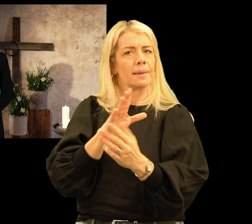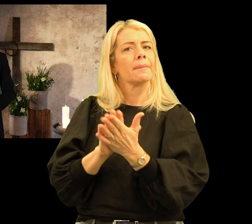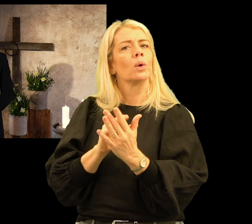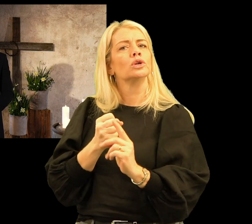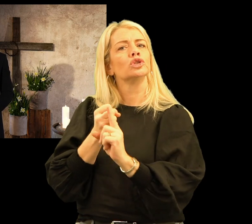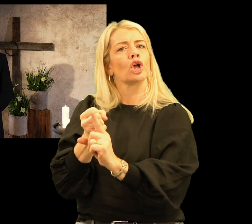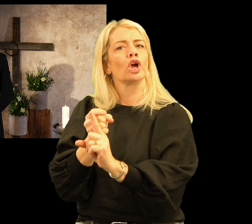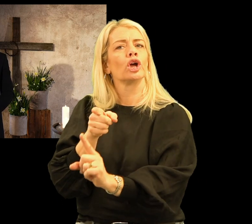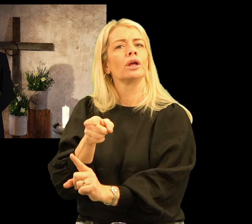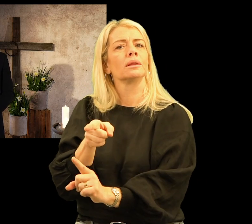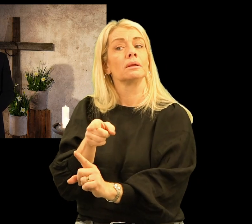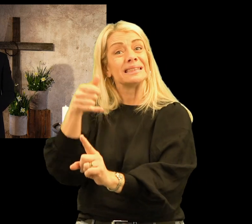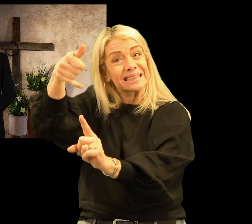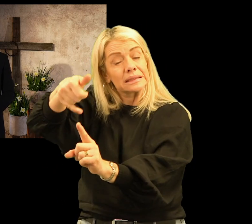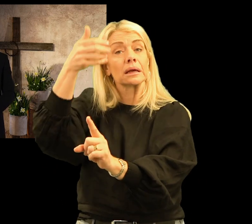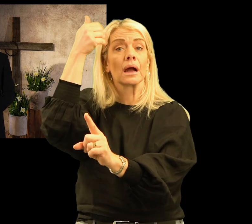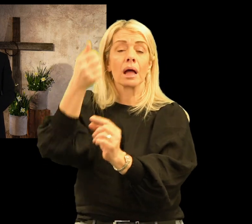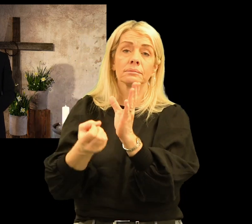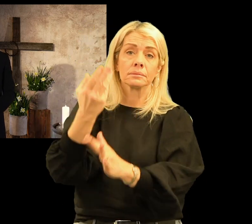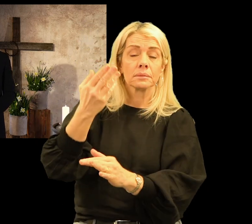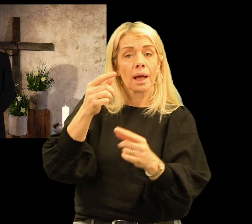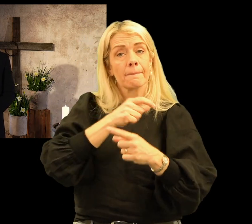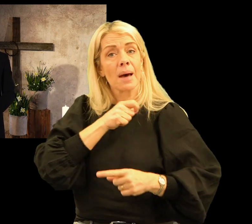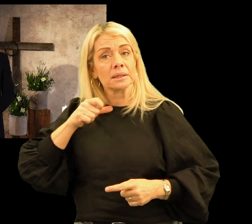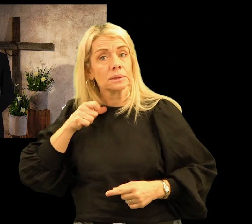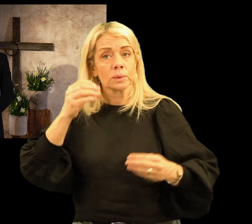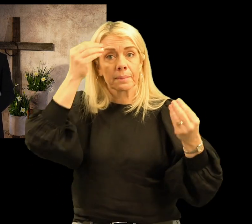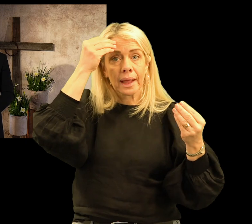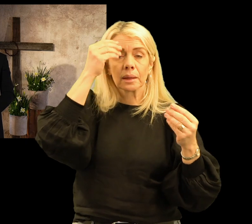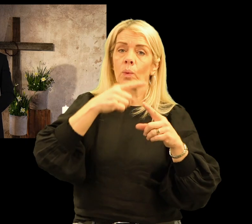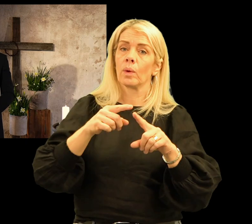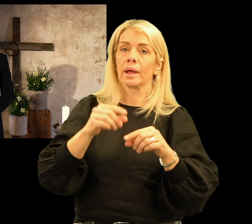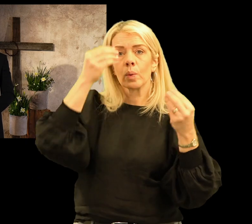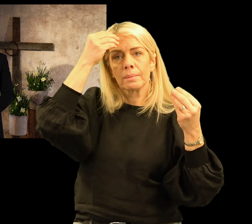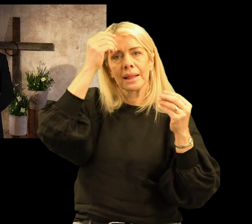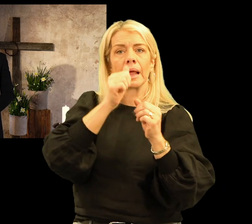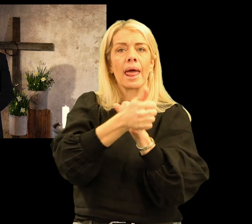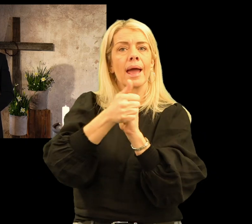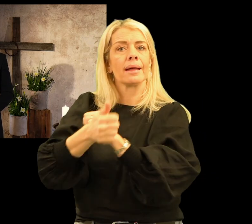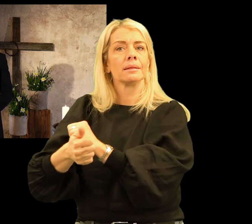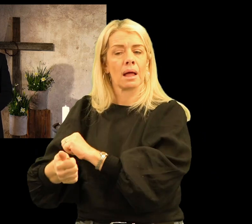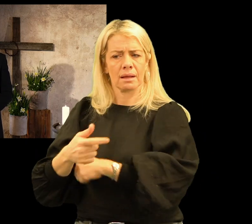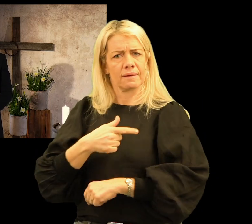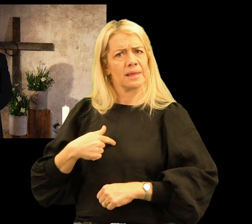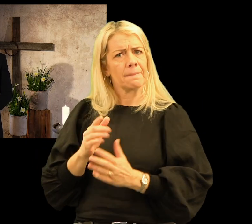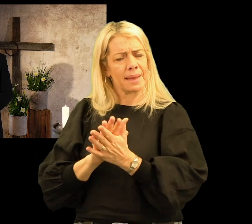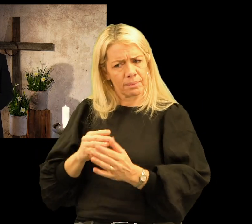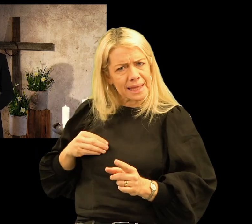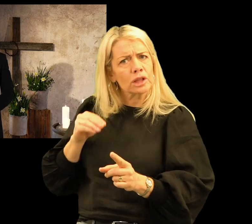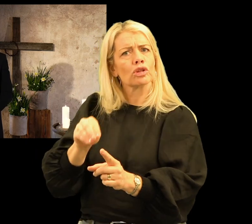Vårt stöd möjliggör pastorsutbildning och andra ledarutbildningar. Och vi är med och möjliggör så att människor kan